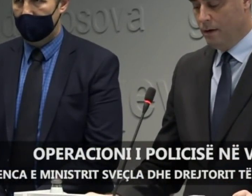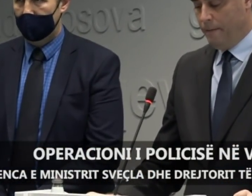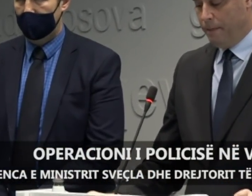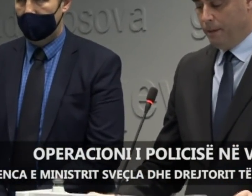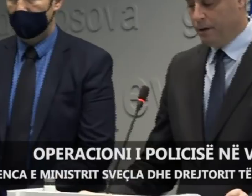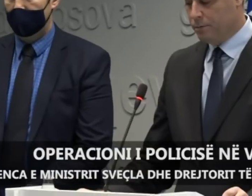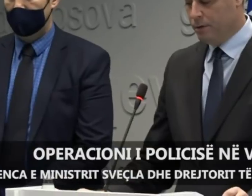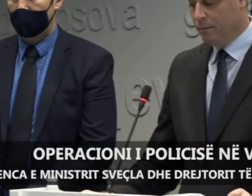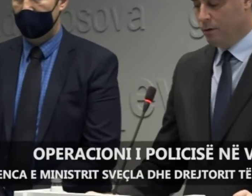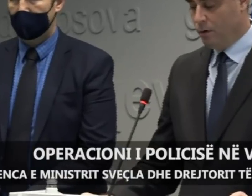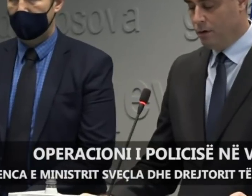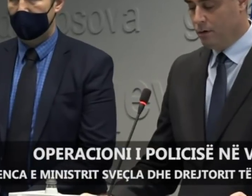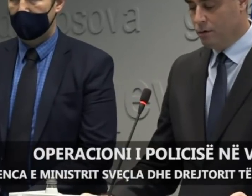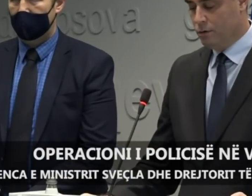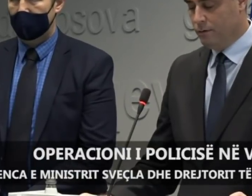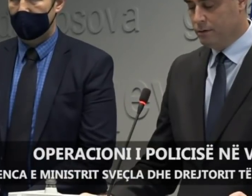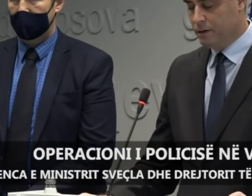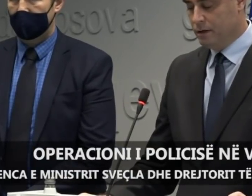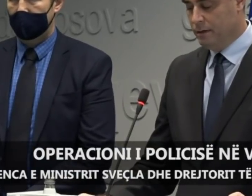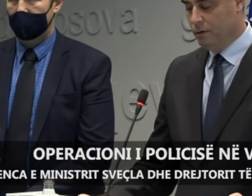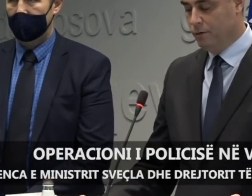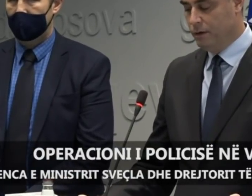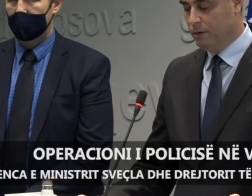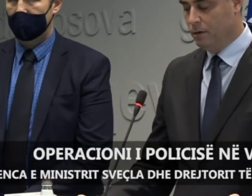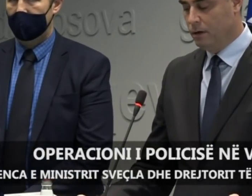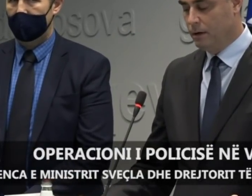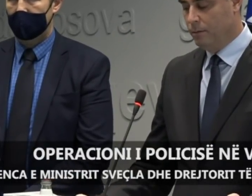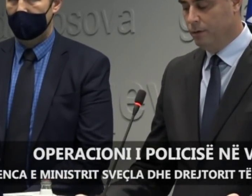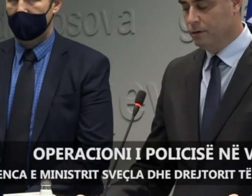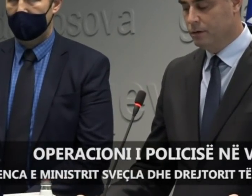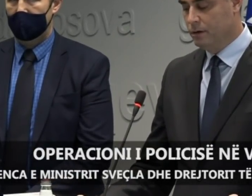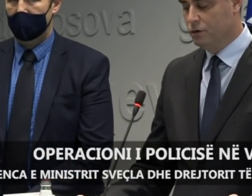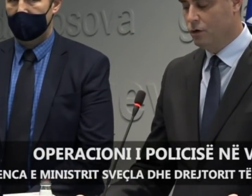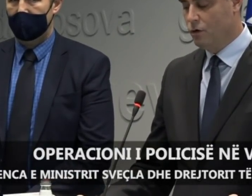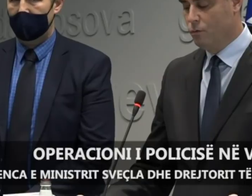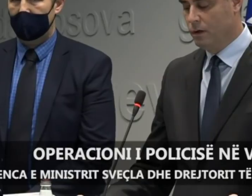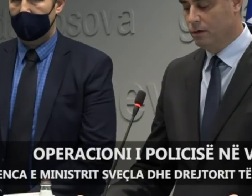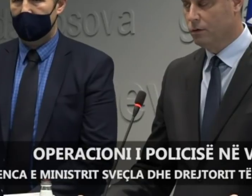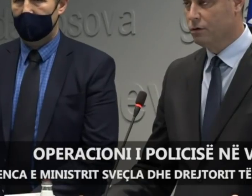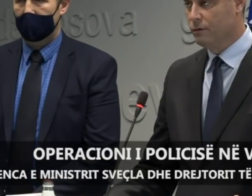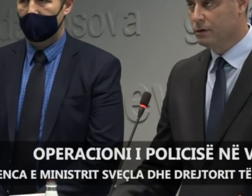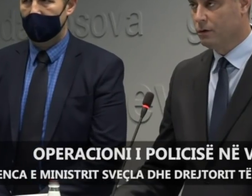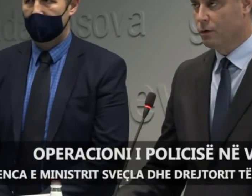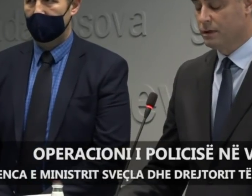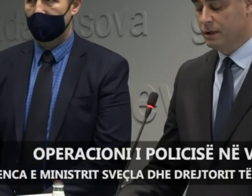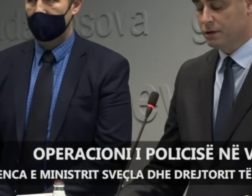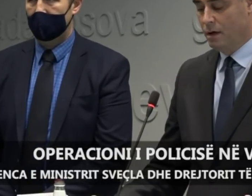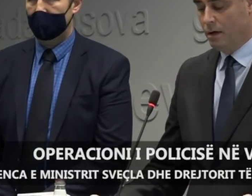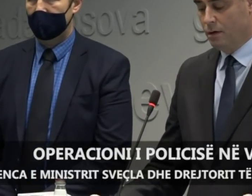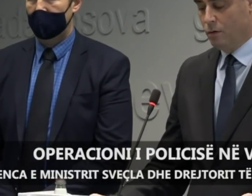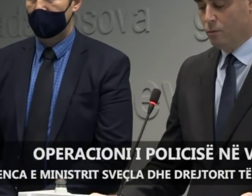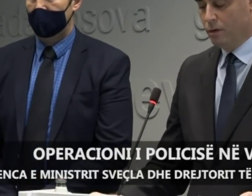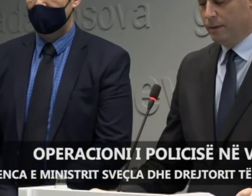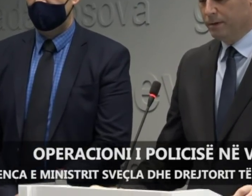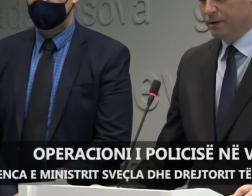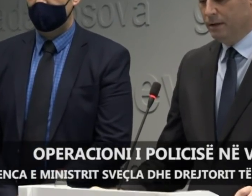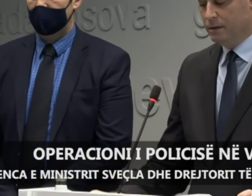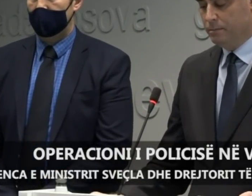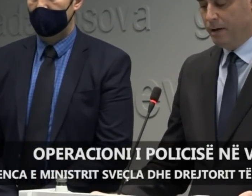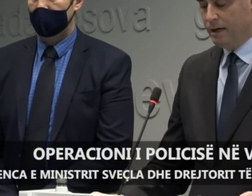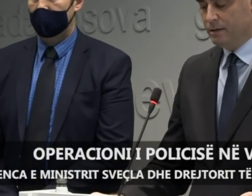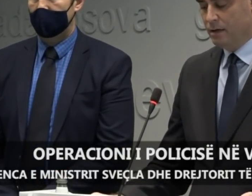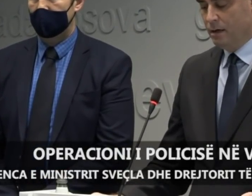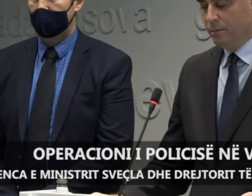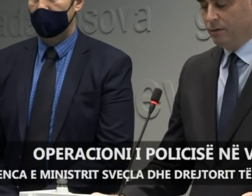policor në bashkëpunim me doganën e Kosovës me qëllim të luftimit të kontrabandës në disa komuna të Kosovës, kryesisht në komunën e